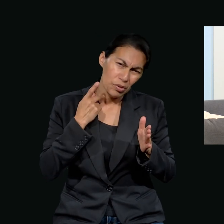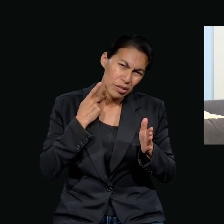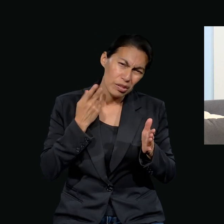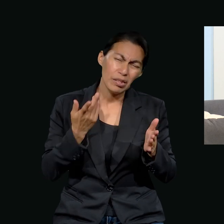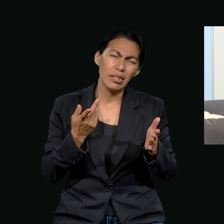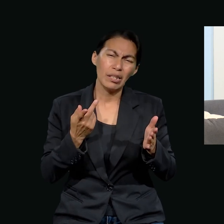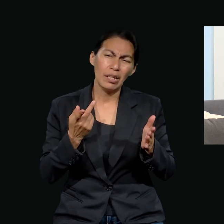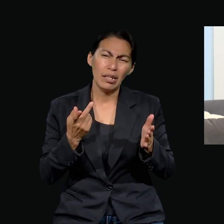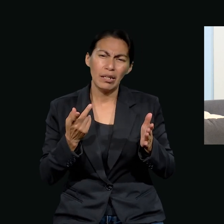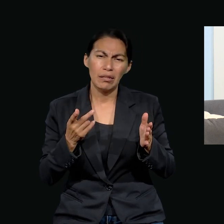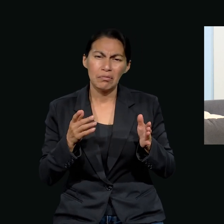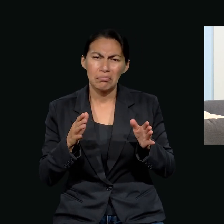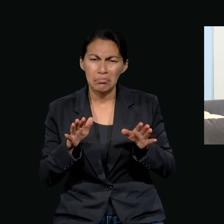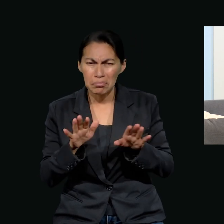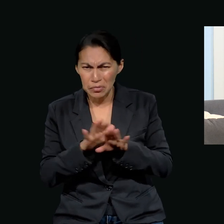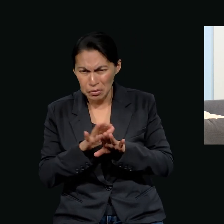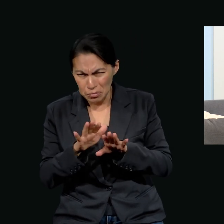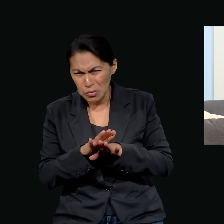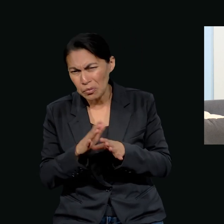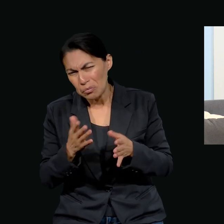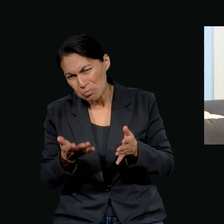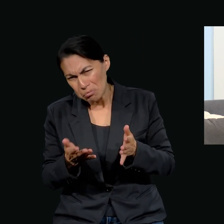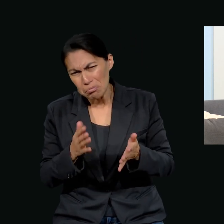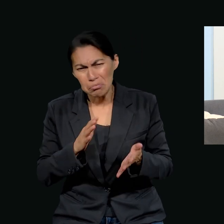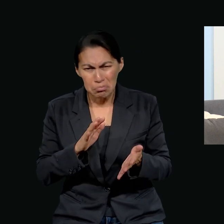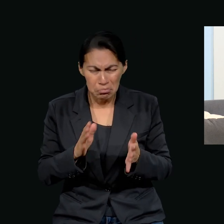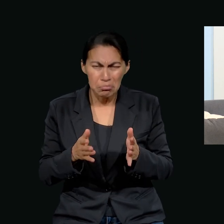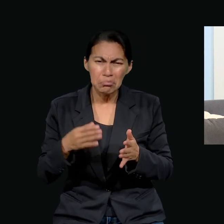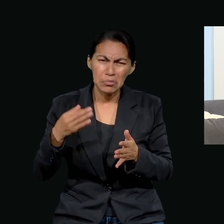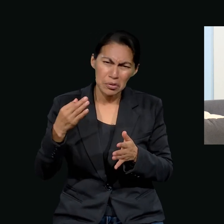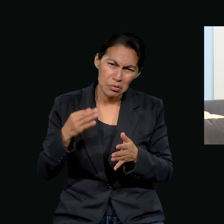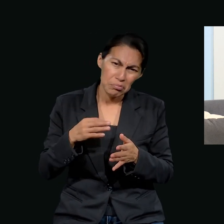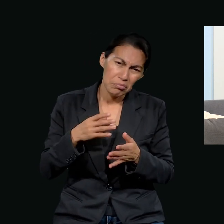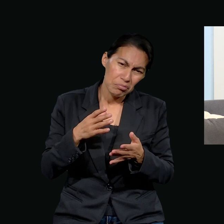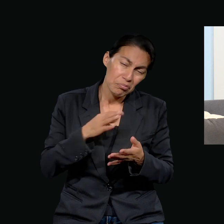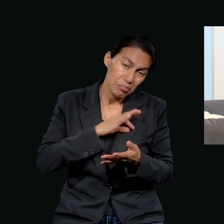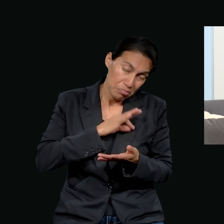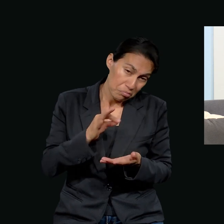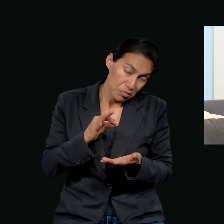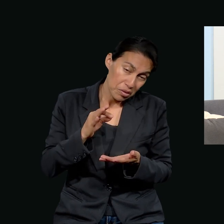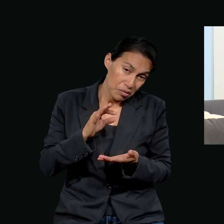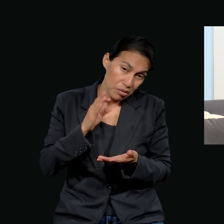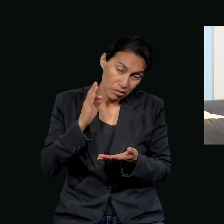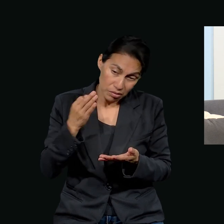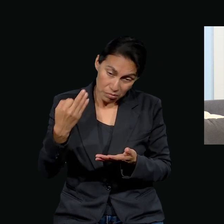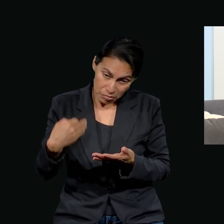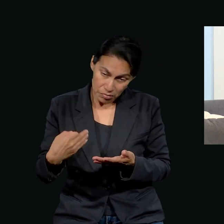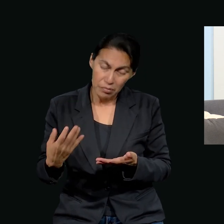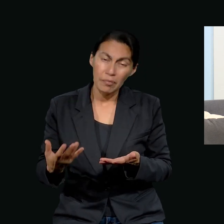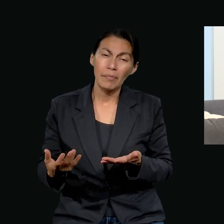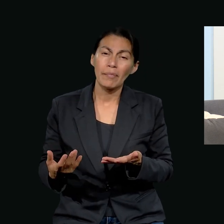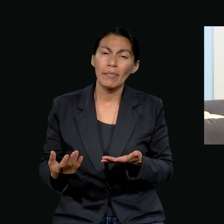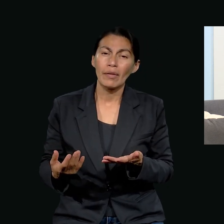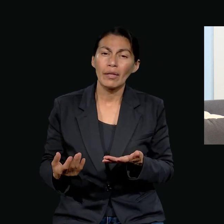país fue más llevadera en ese aspecto.